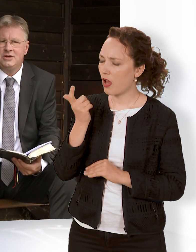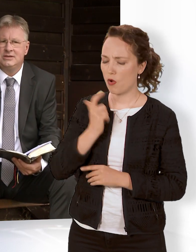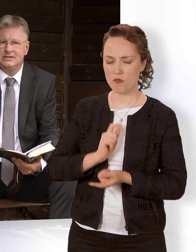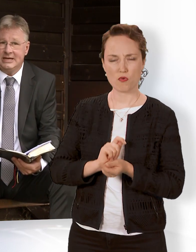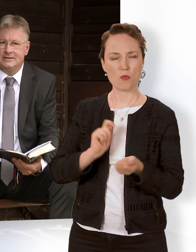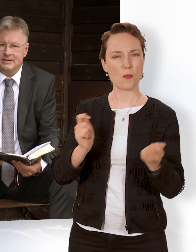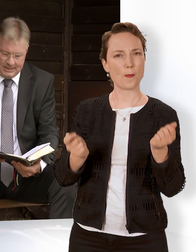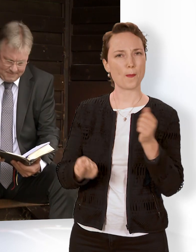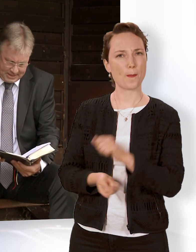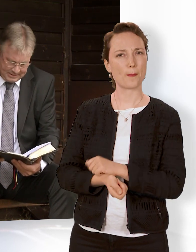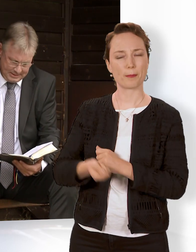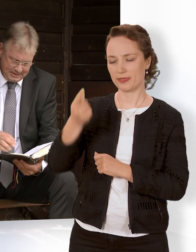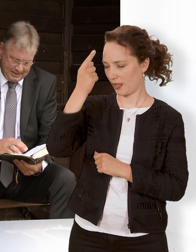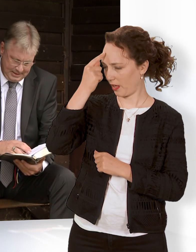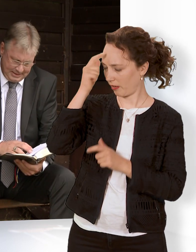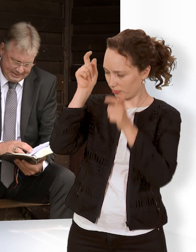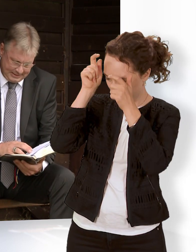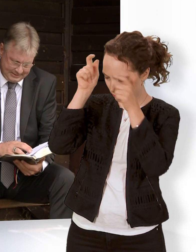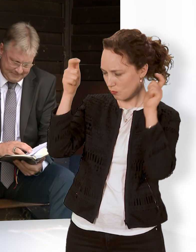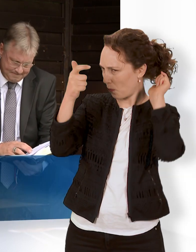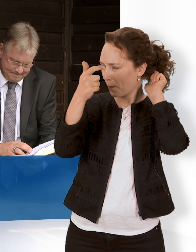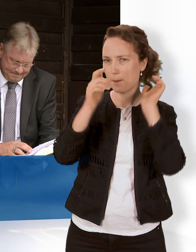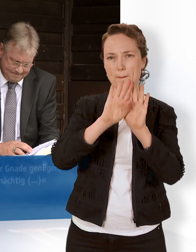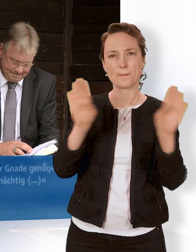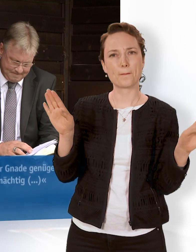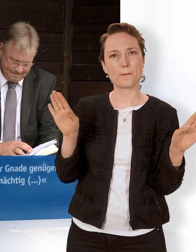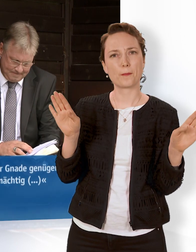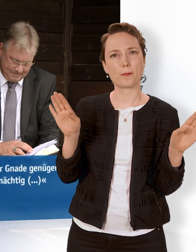ein neues Denken gegeben hat. Er sagt,